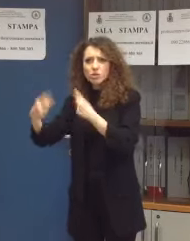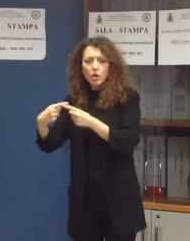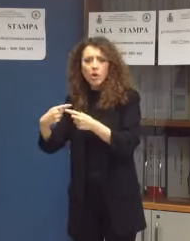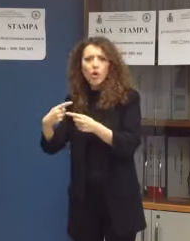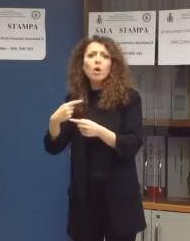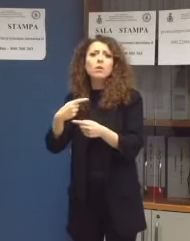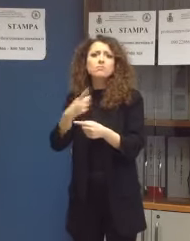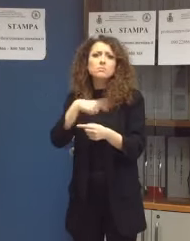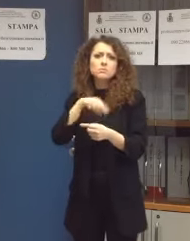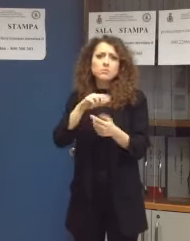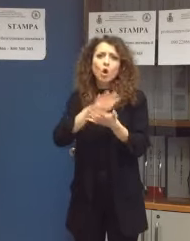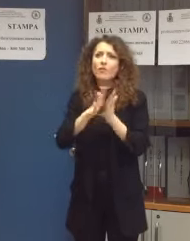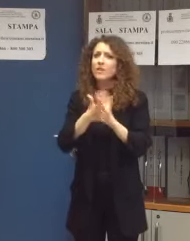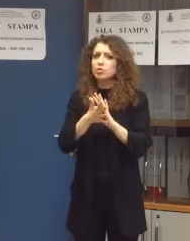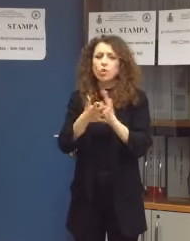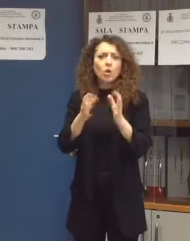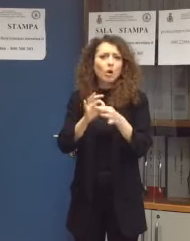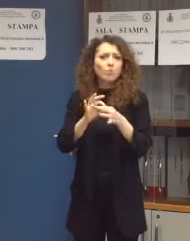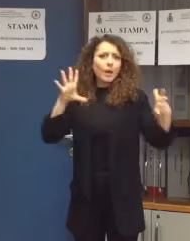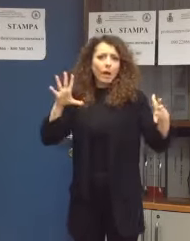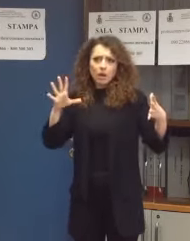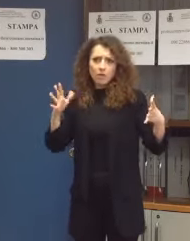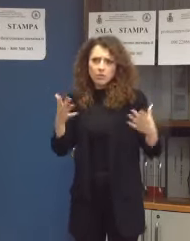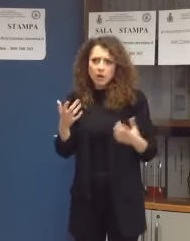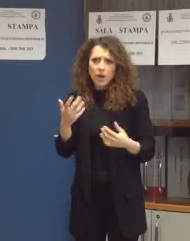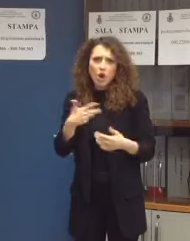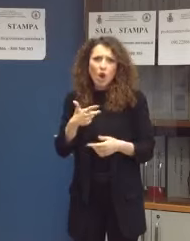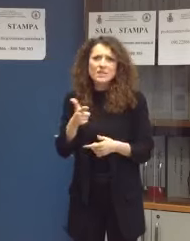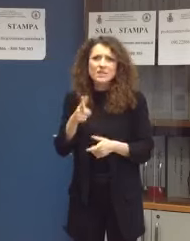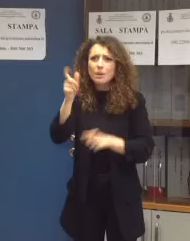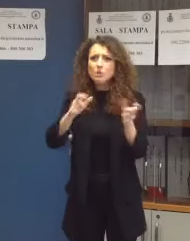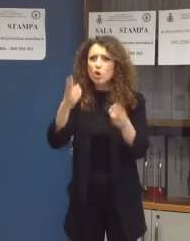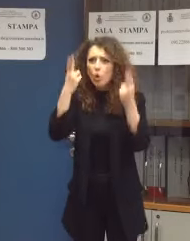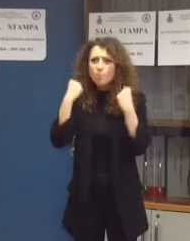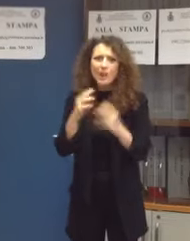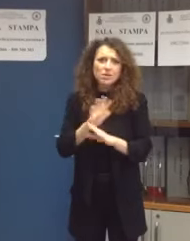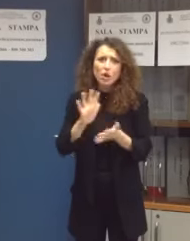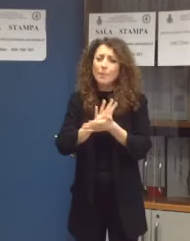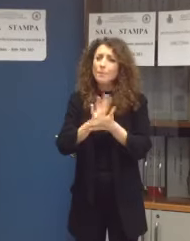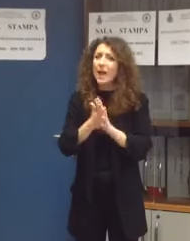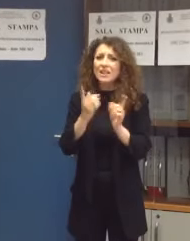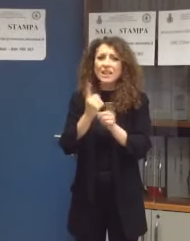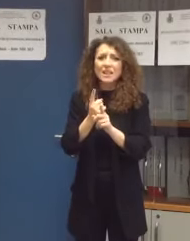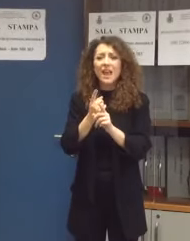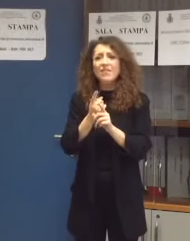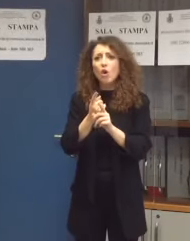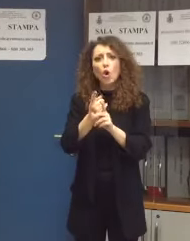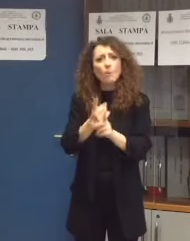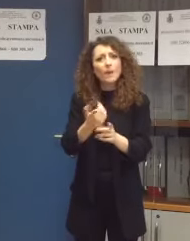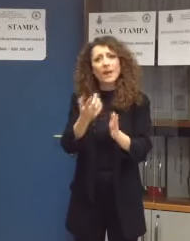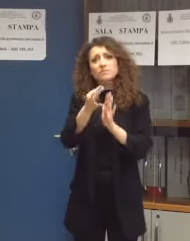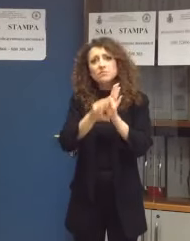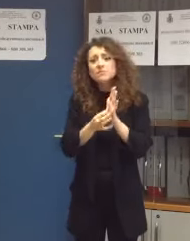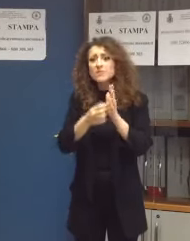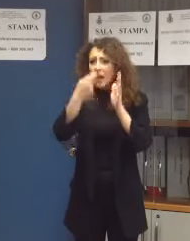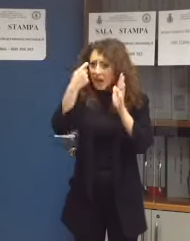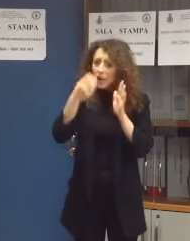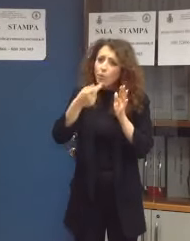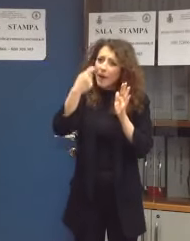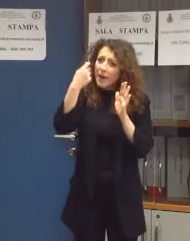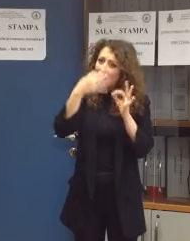violata e non esiste che ci sia un'umiliazione delle persone. I patti devono essere rispettati, la convenzione è stata firmata e quindi deve